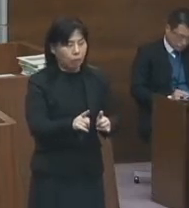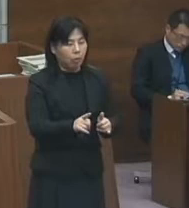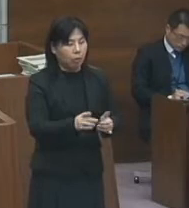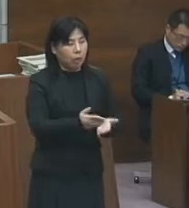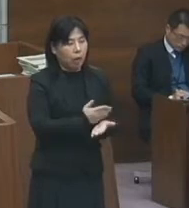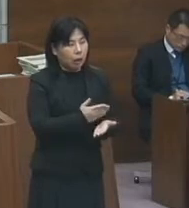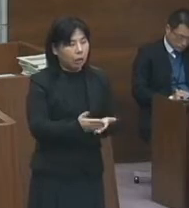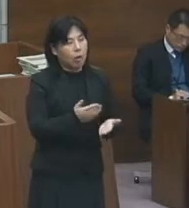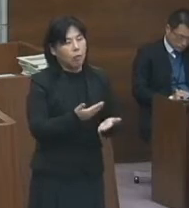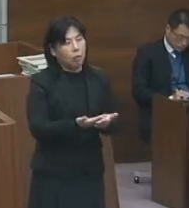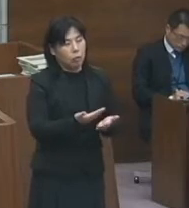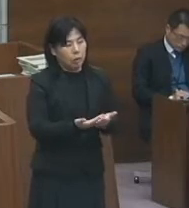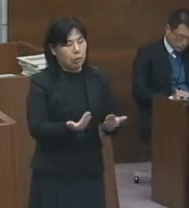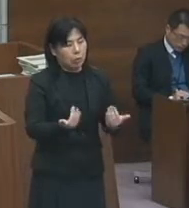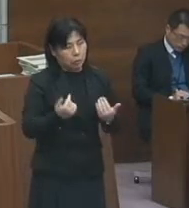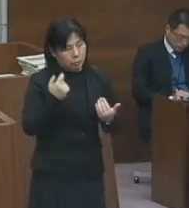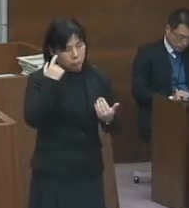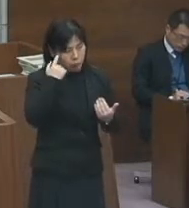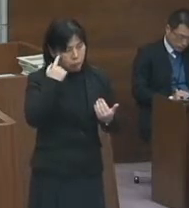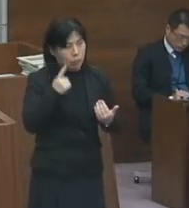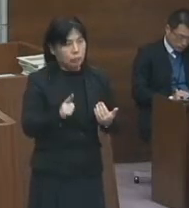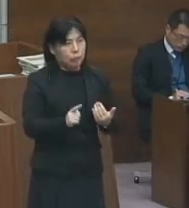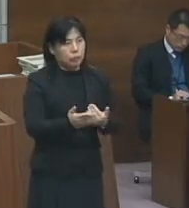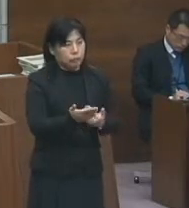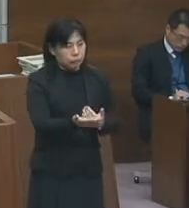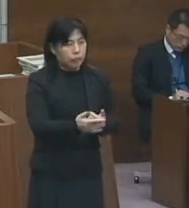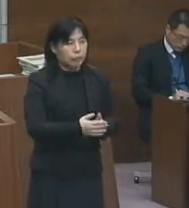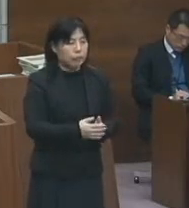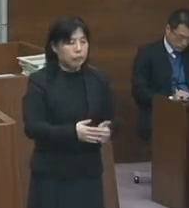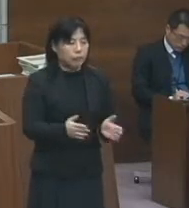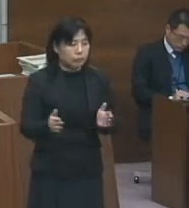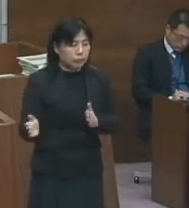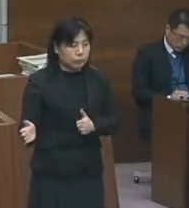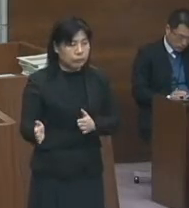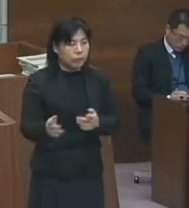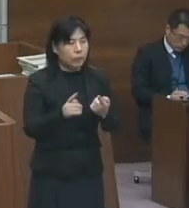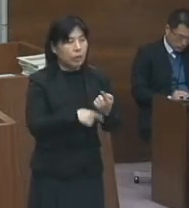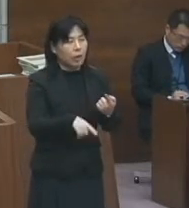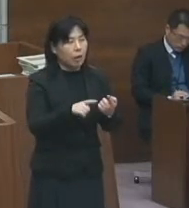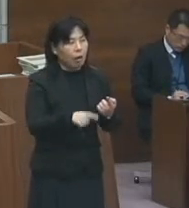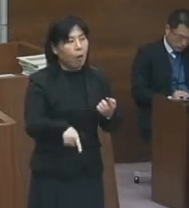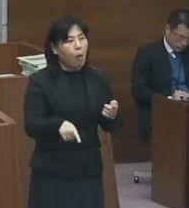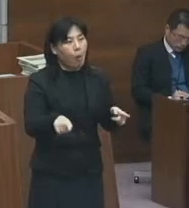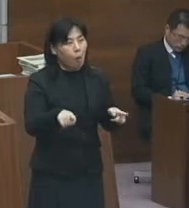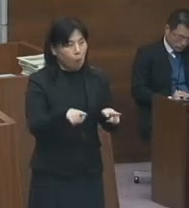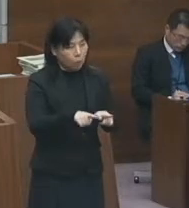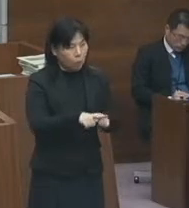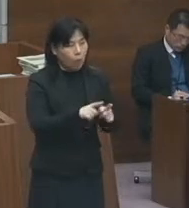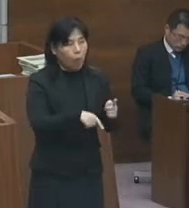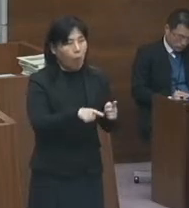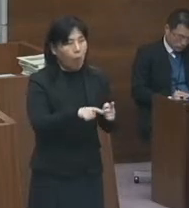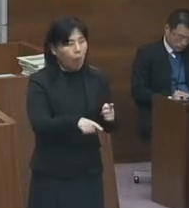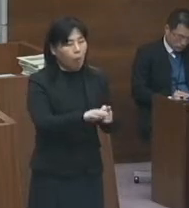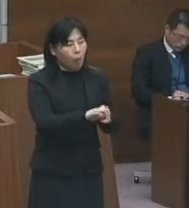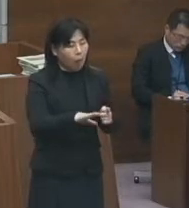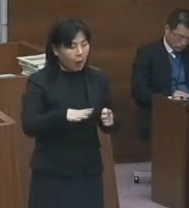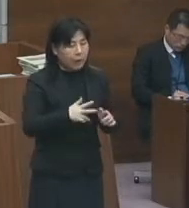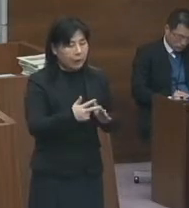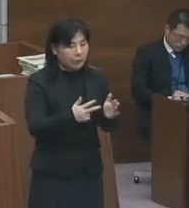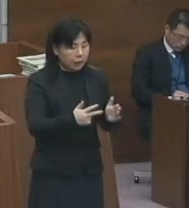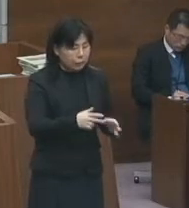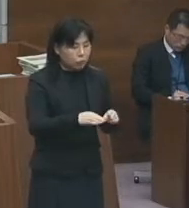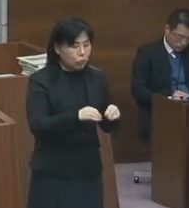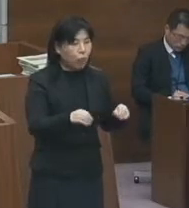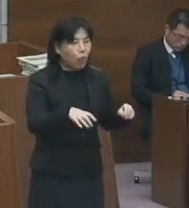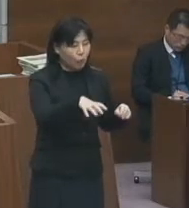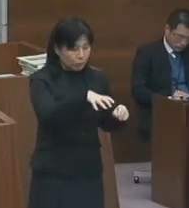解をお聞きいたします。2点目は、公共公益施設用地の活用についてお聞きします。当該用